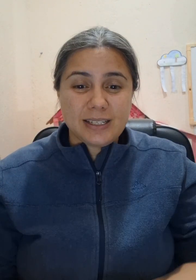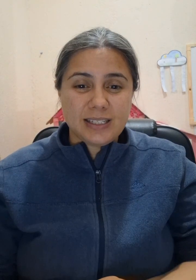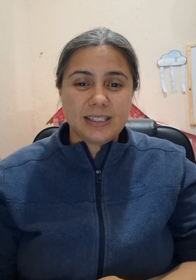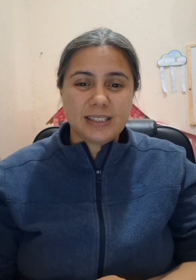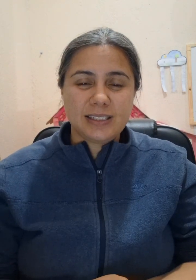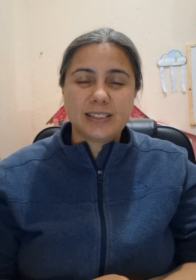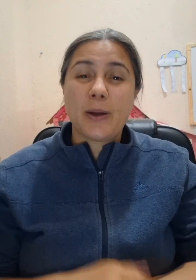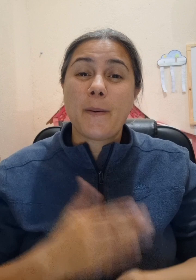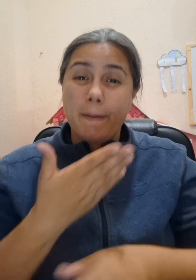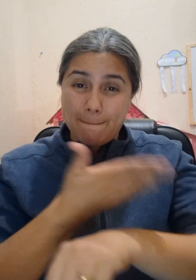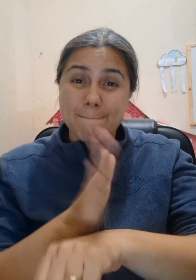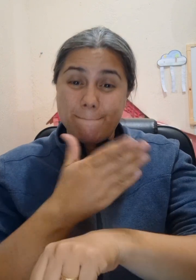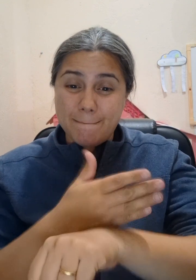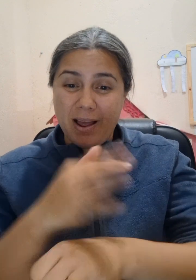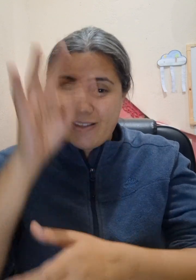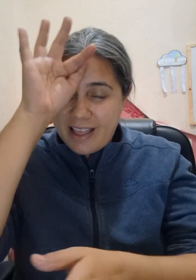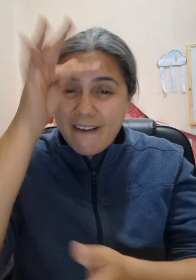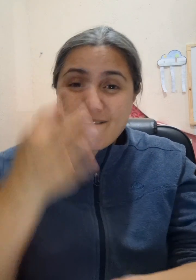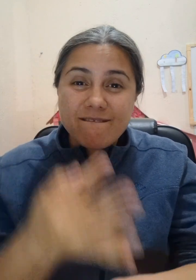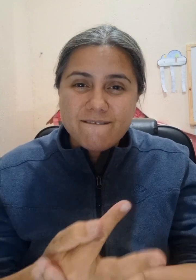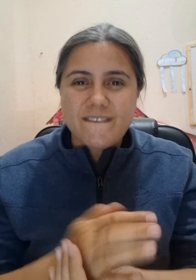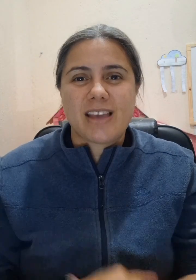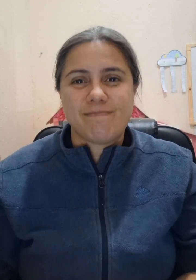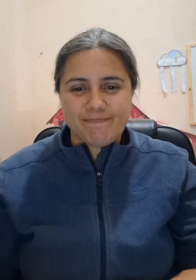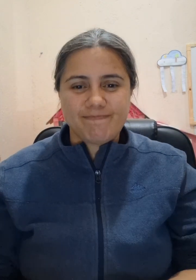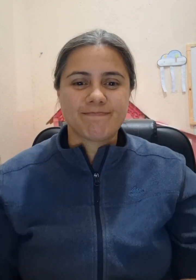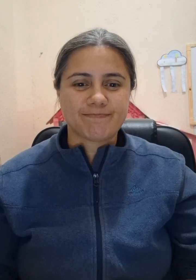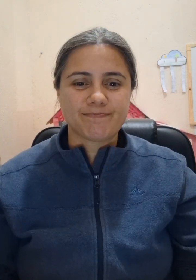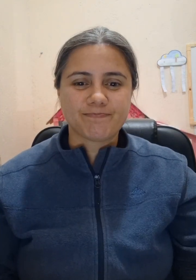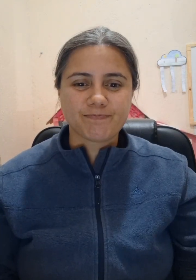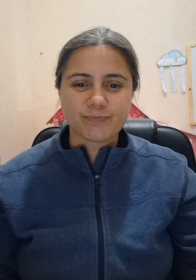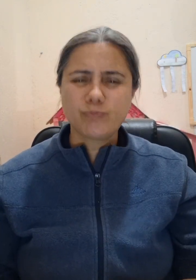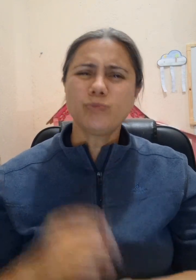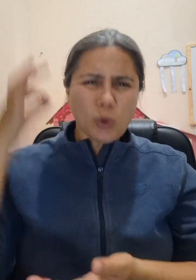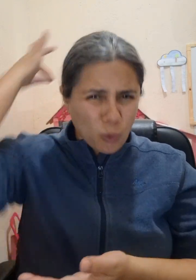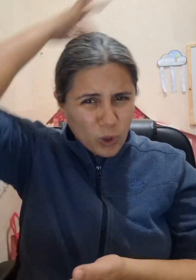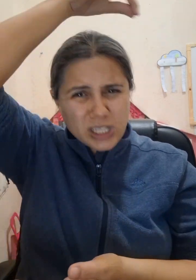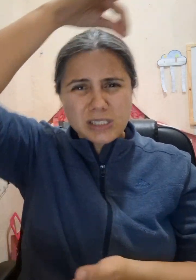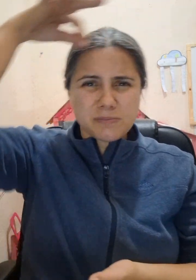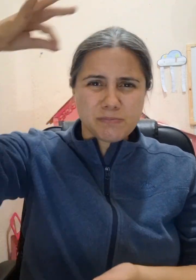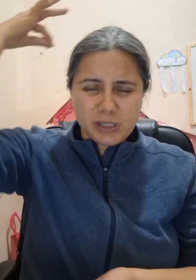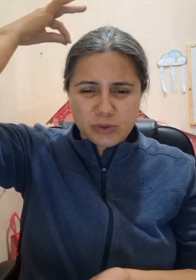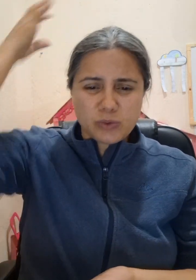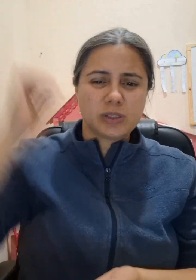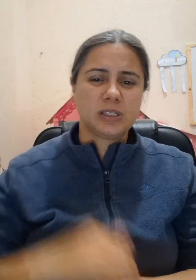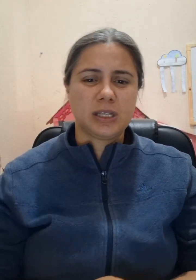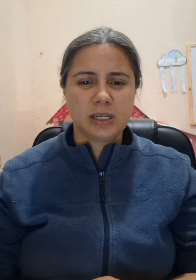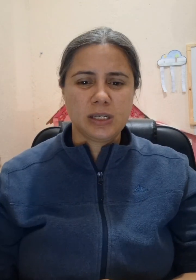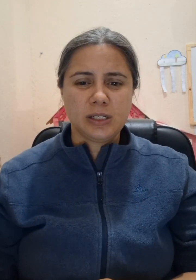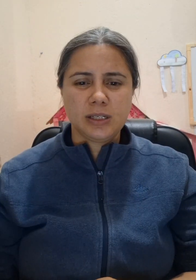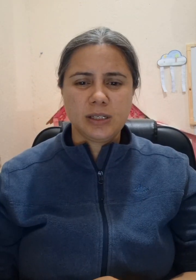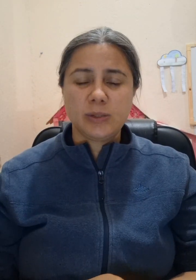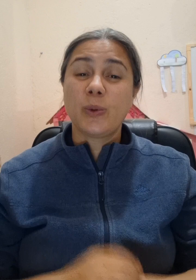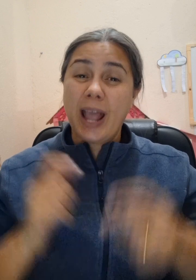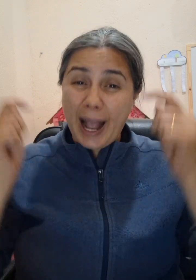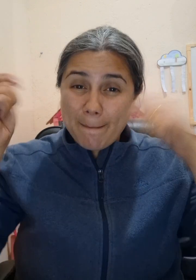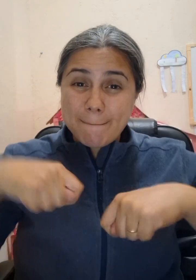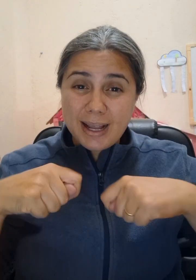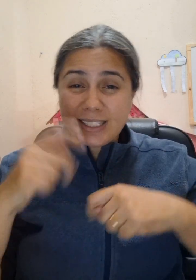adoração, com expressão de prática e de fé. O